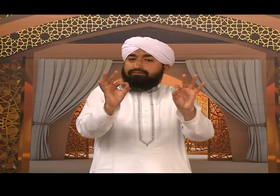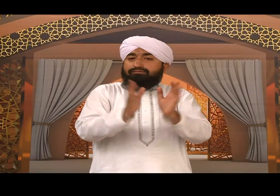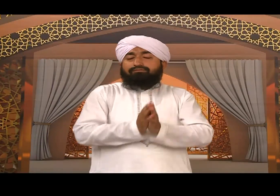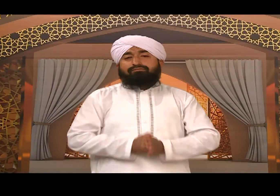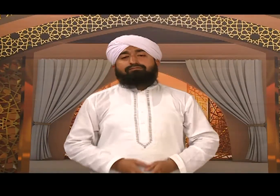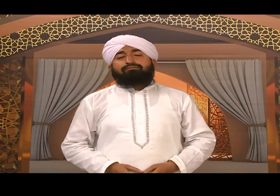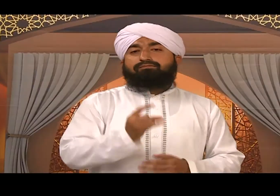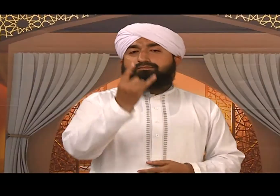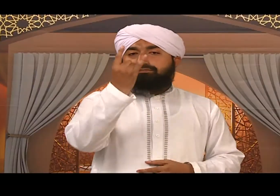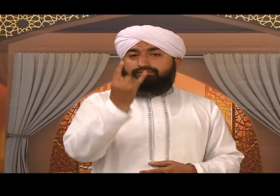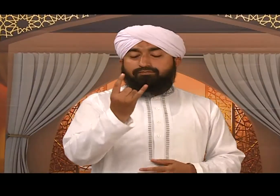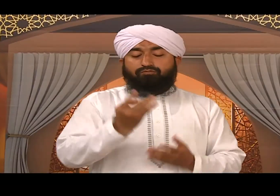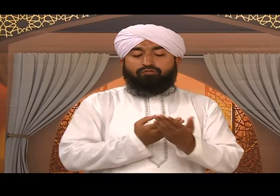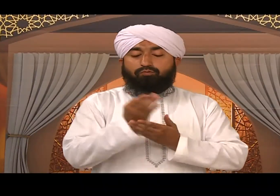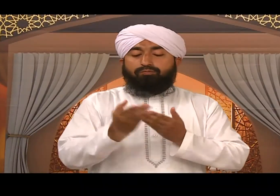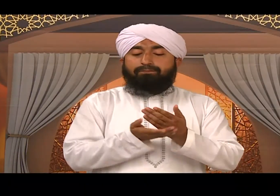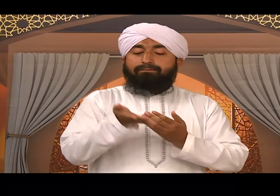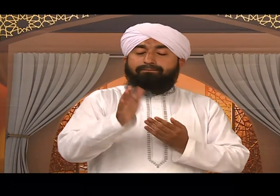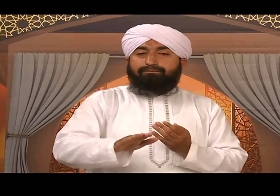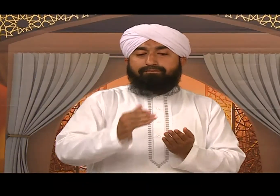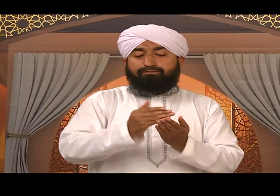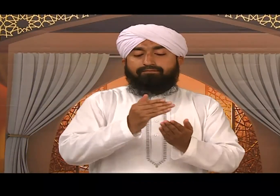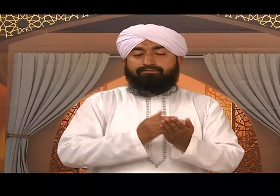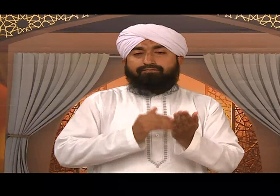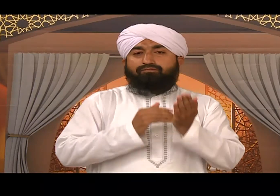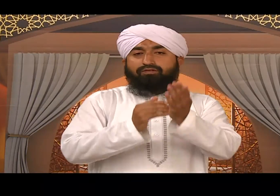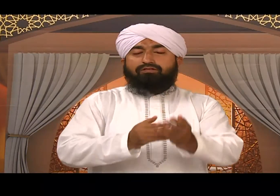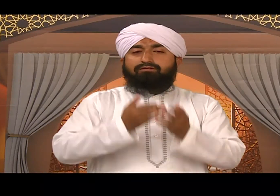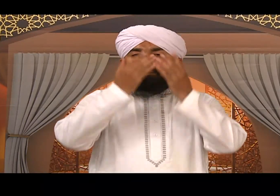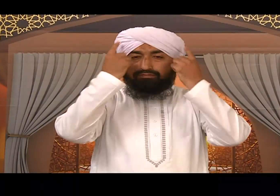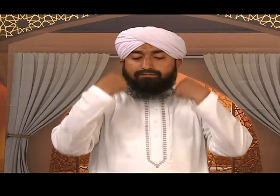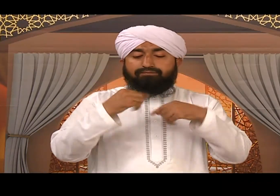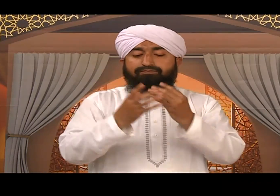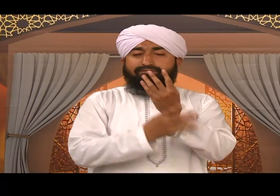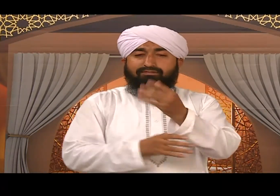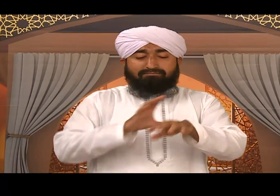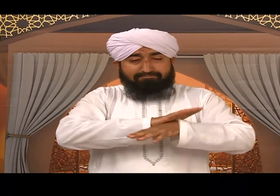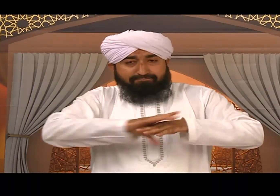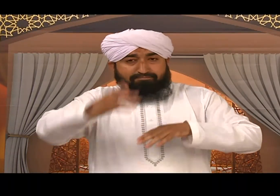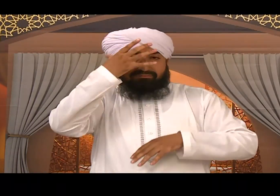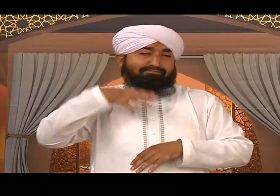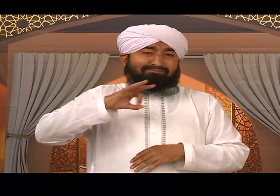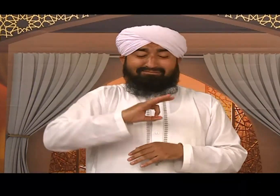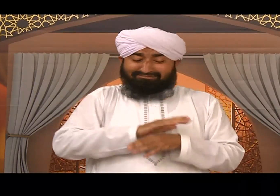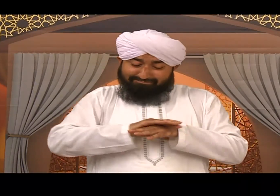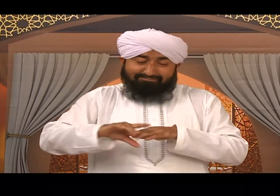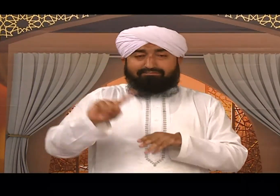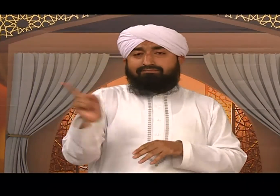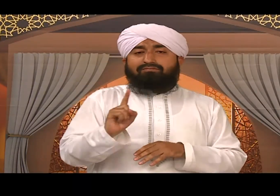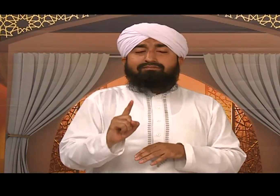کر لیجیے۔ نمبر 11، وضو کے بعد کے مدنی پھول۔ اعضائے وضو بلا ضرورت نہ پوچھیے، اگر پوچھنا ہو